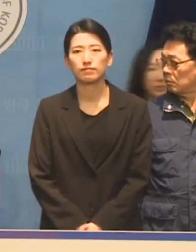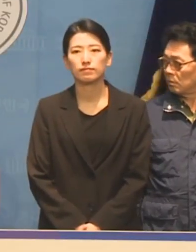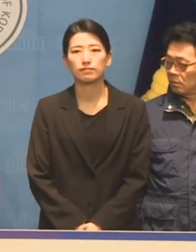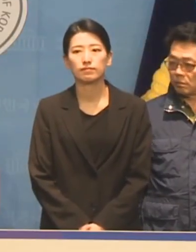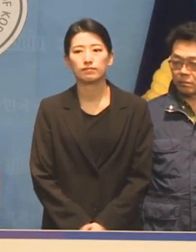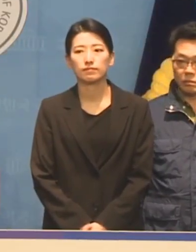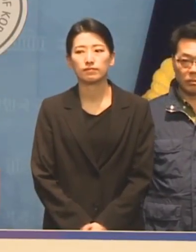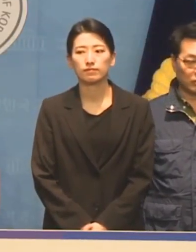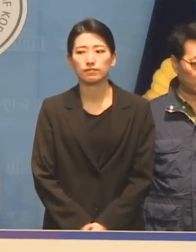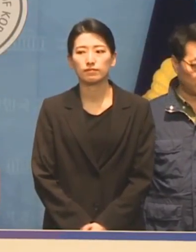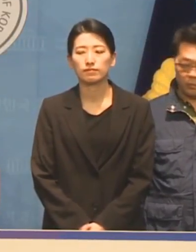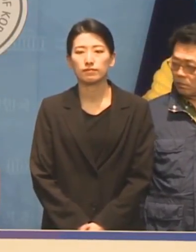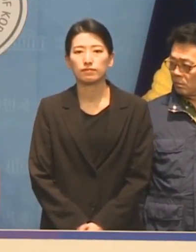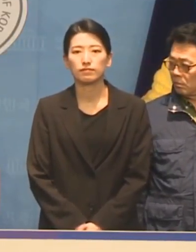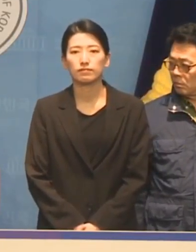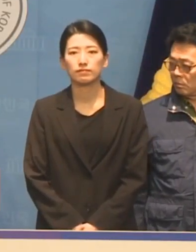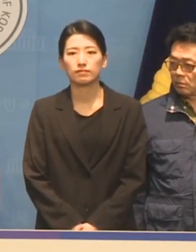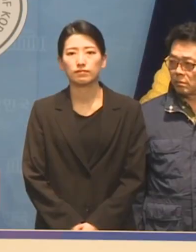의원님 옆에.